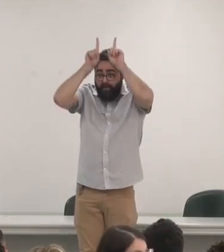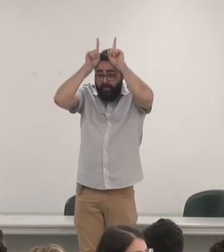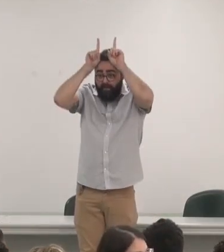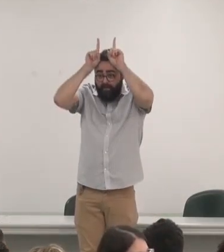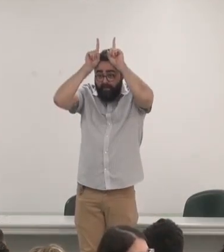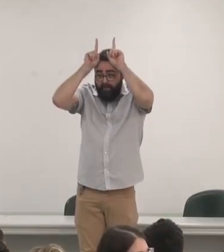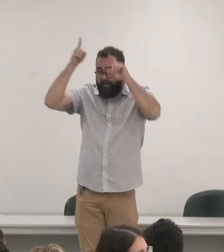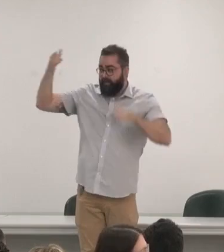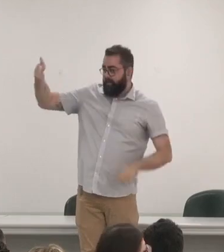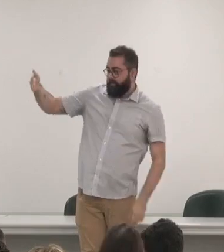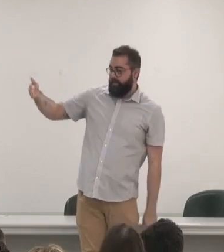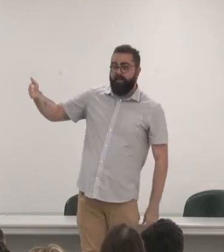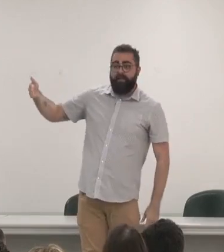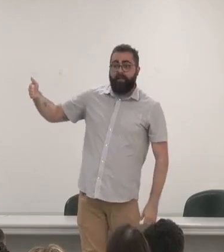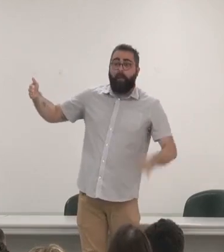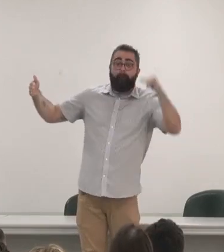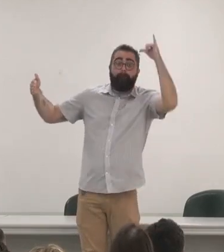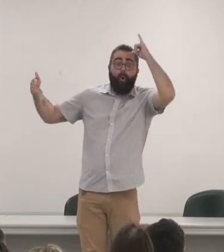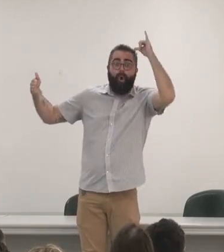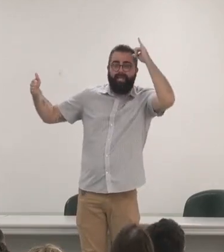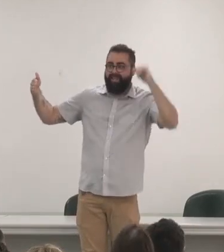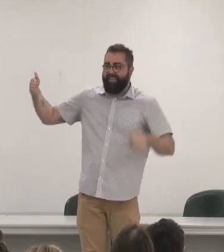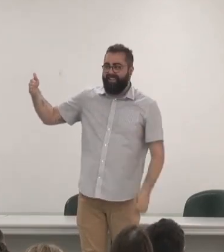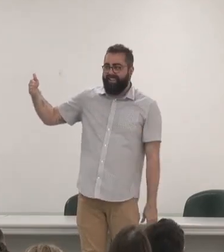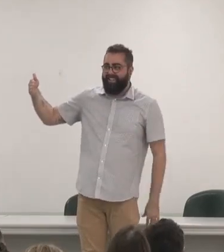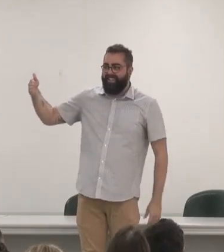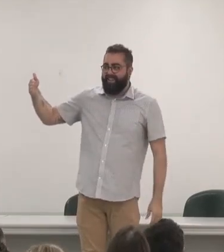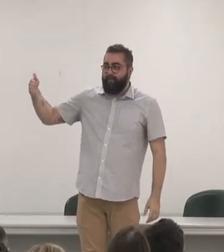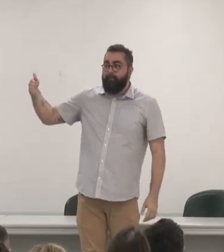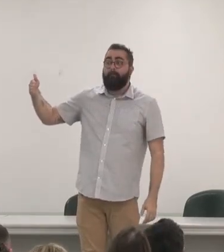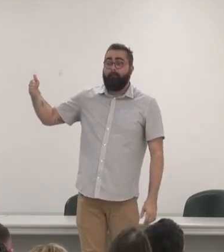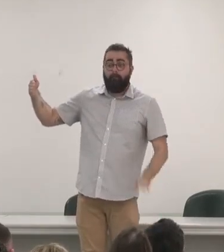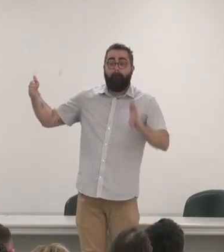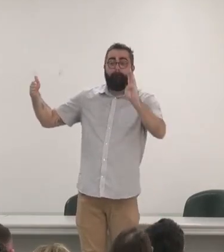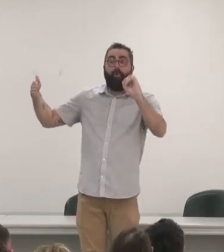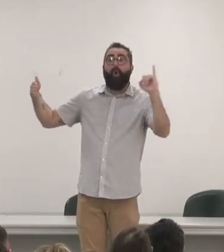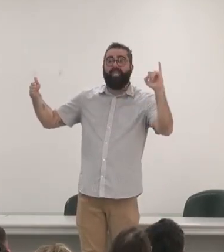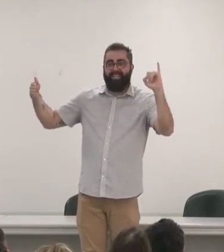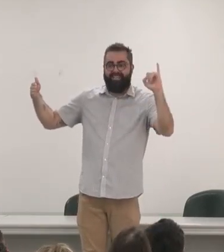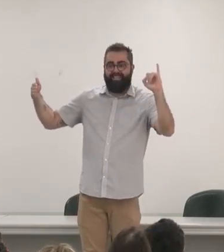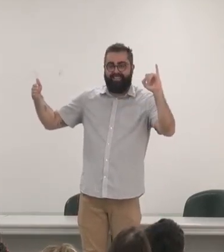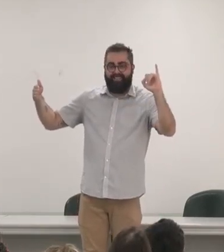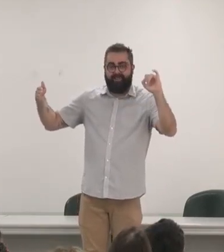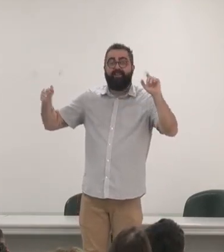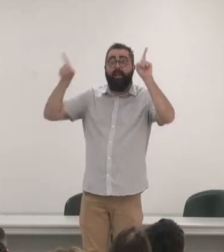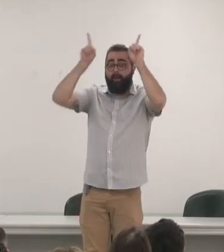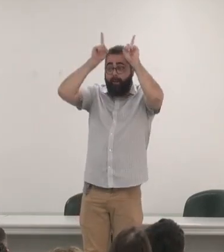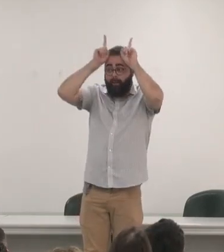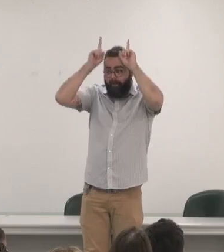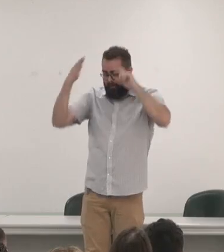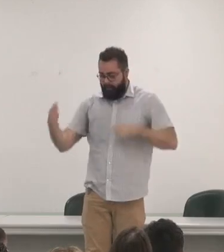Essa palavra para bode. E um é para bode e outro é para boi.